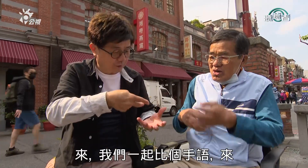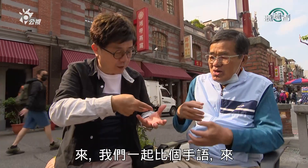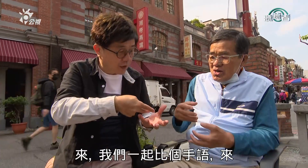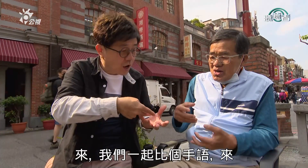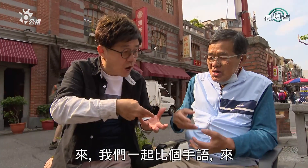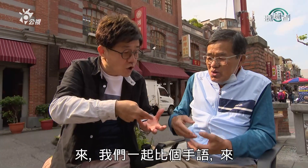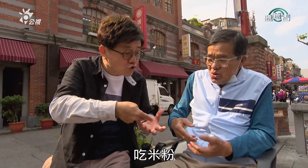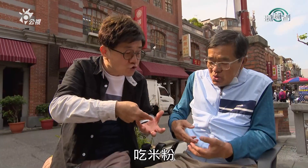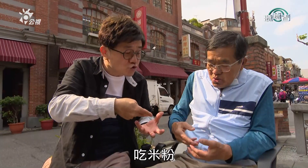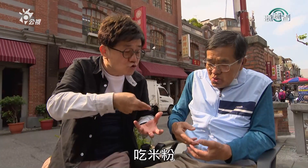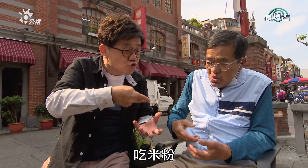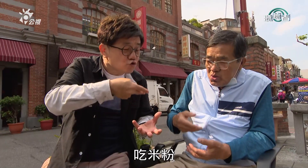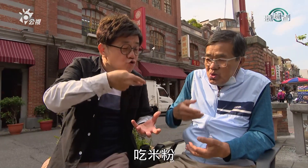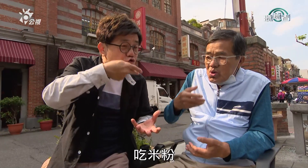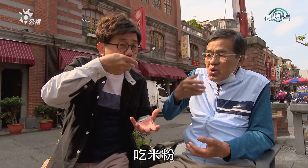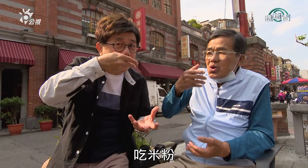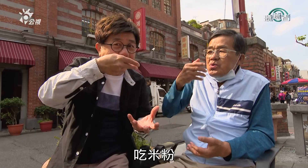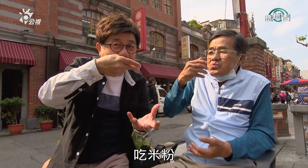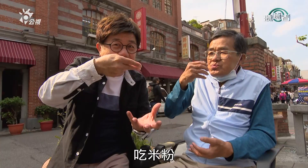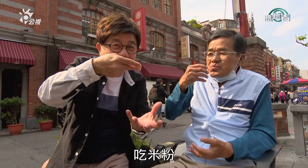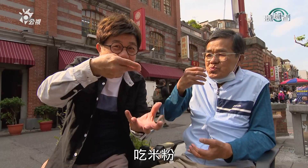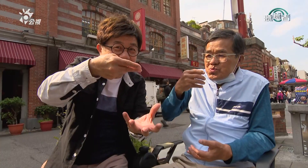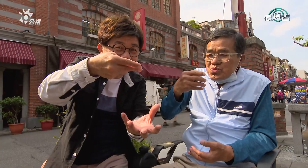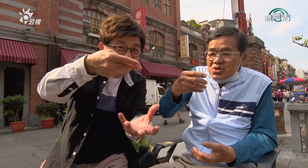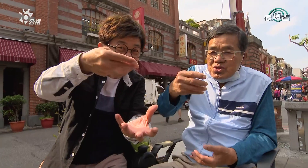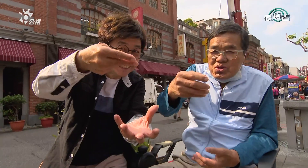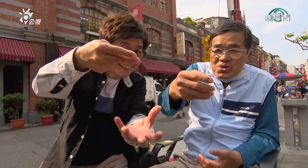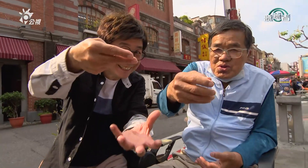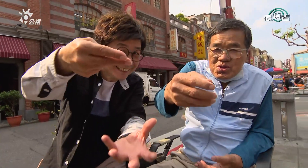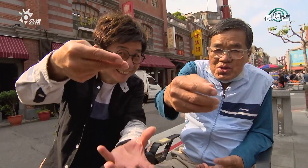来，吃米粉。哎，